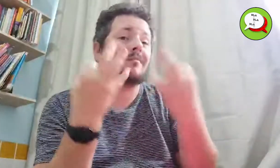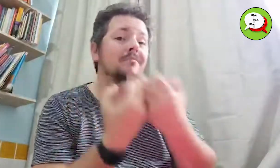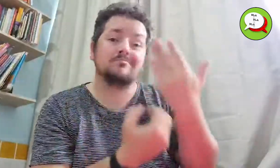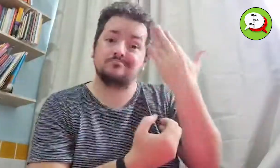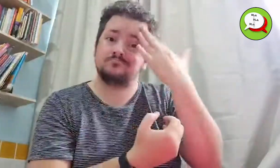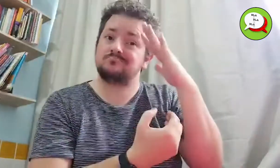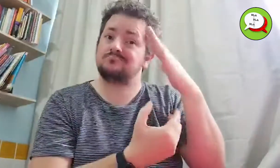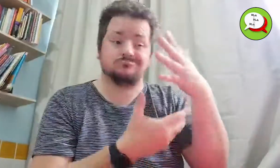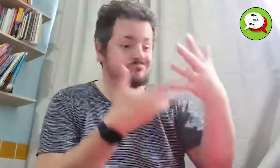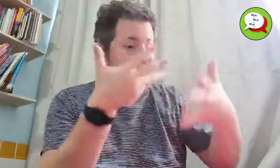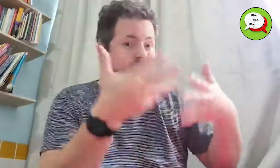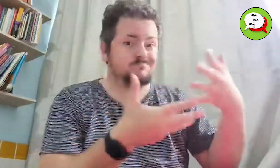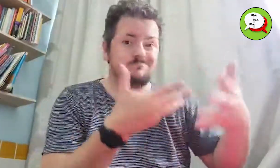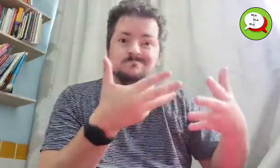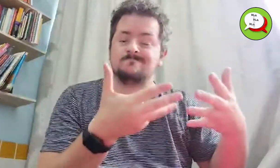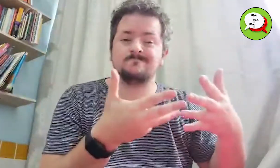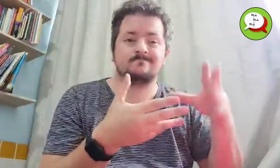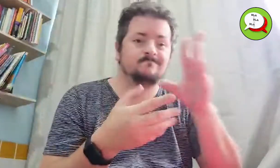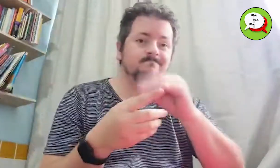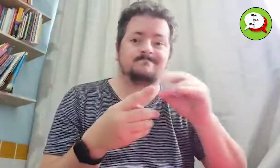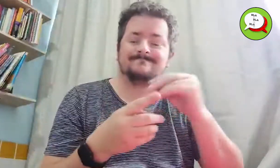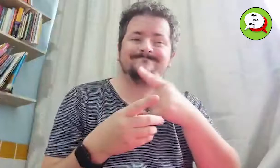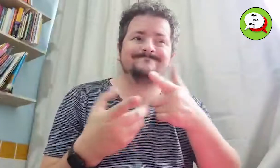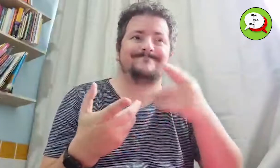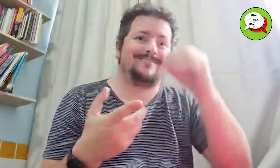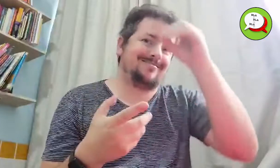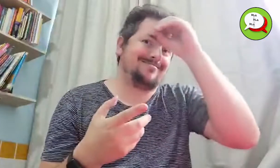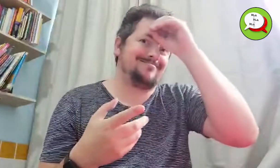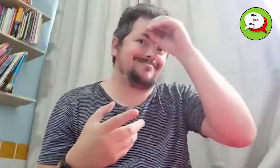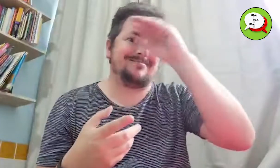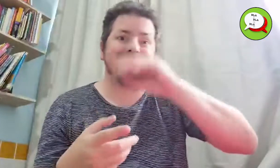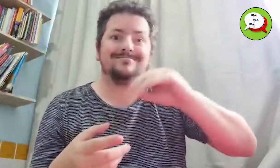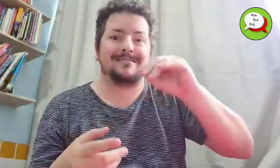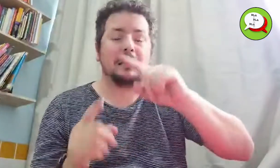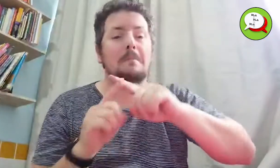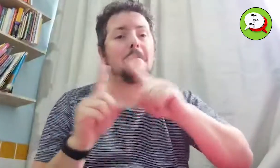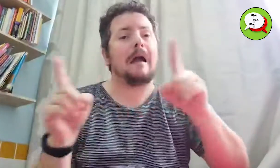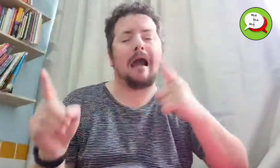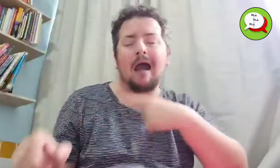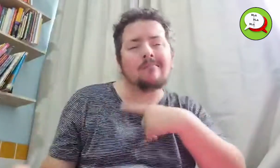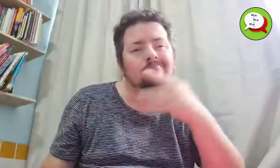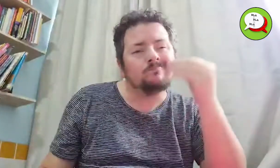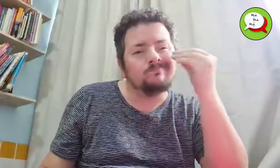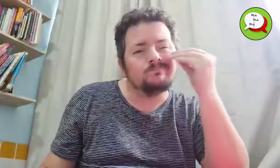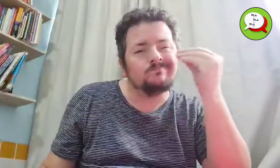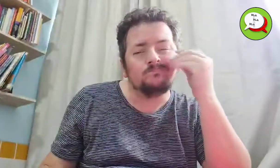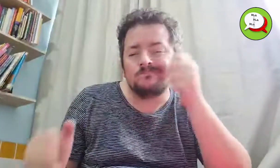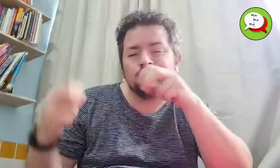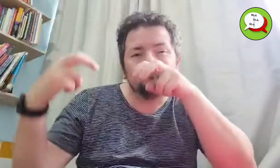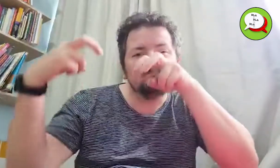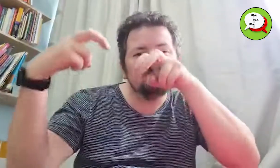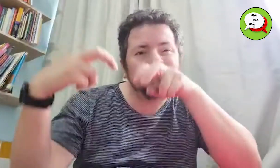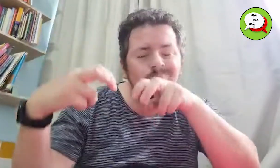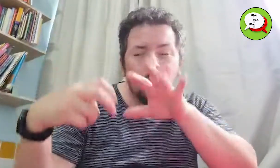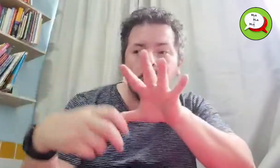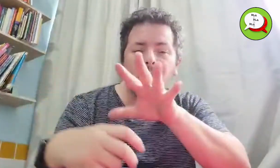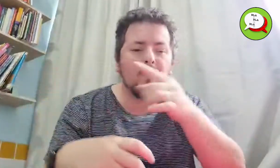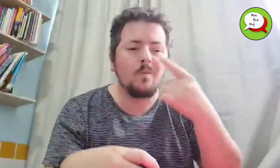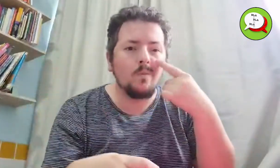A família não sabia a língua de sinais e ele ficava imitando a família. Então, aos pouquinhos, eu sentei